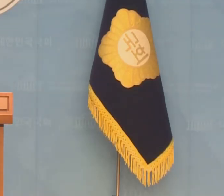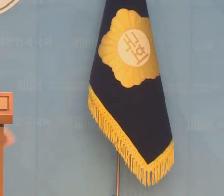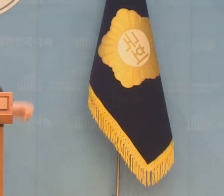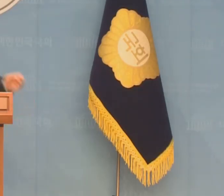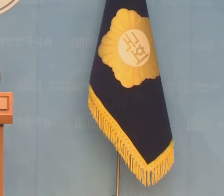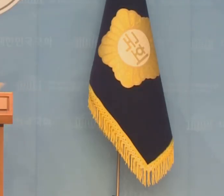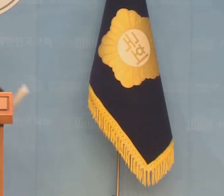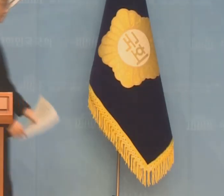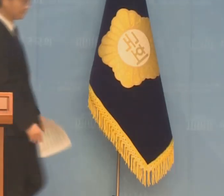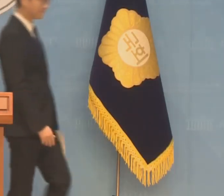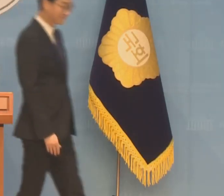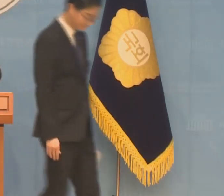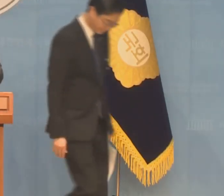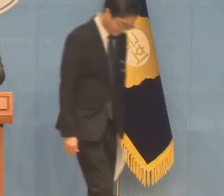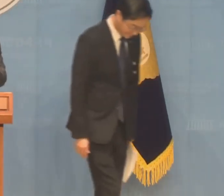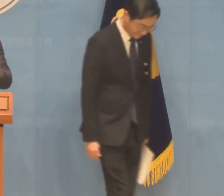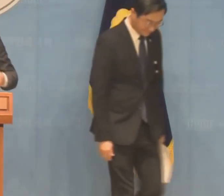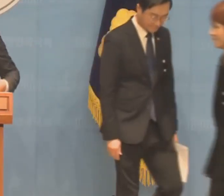고맙습니다.